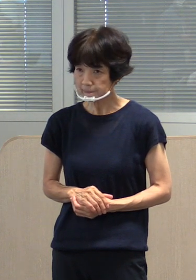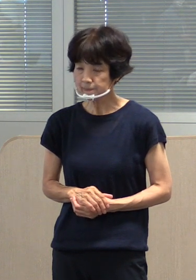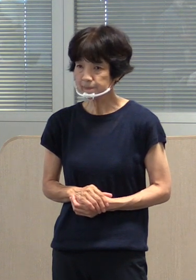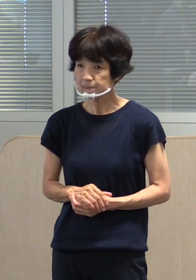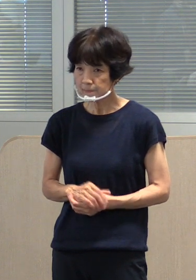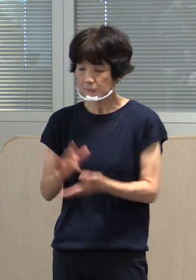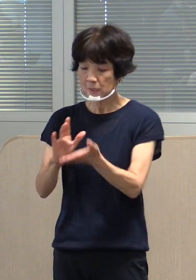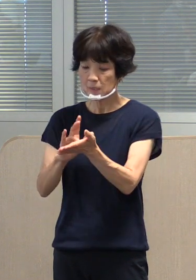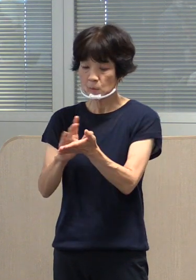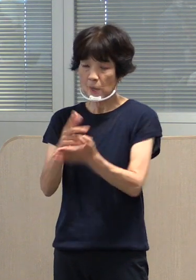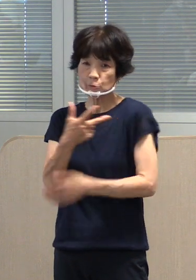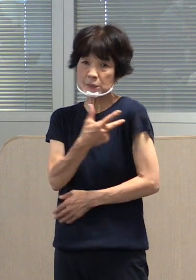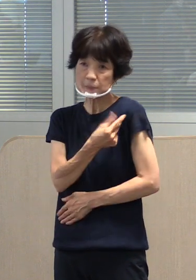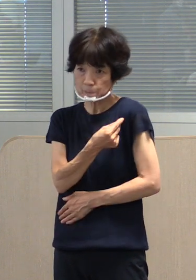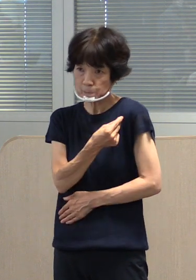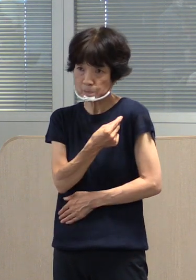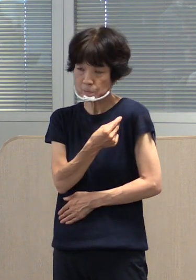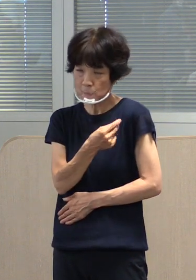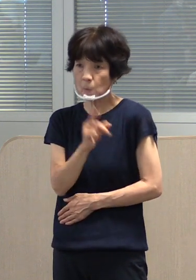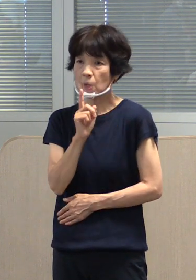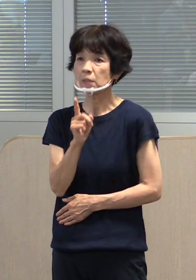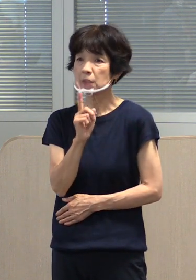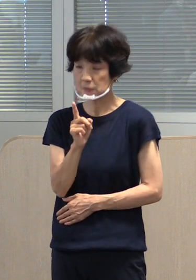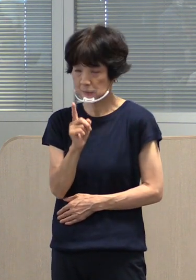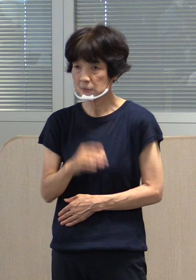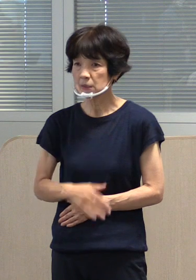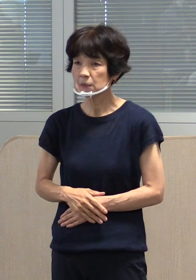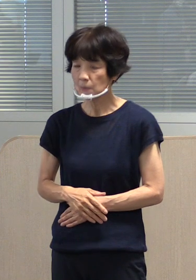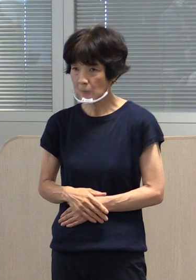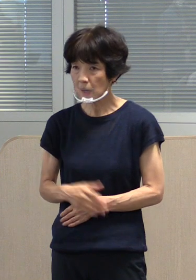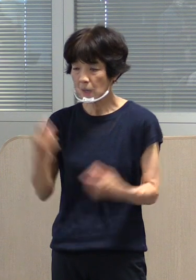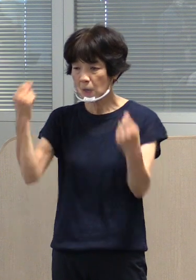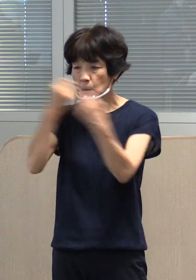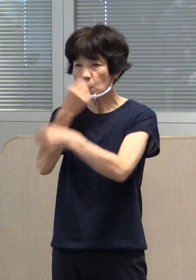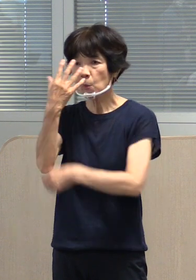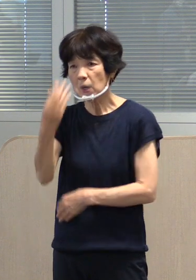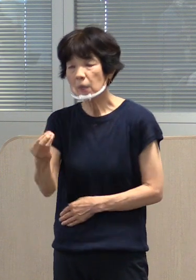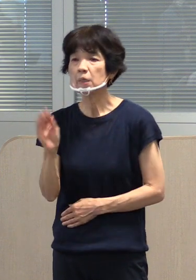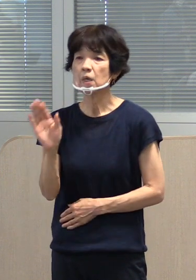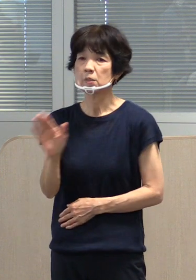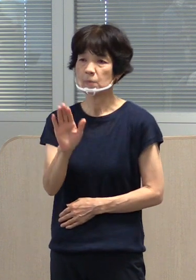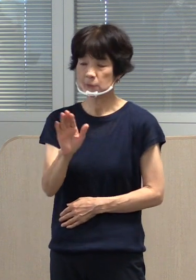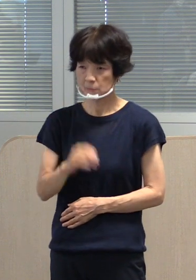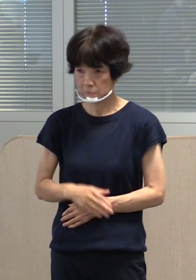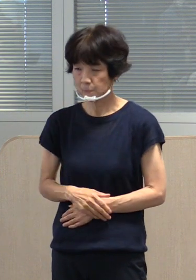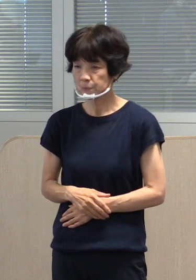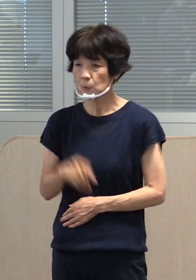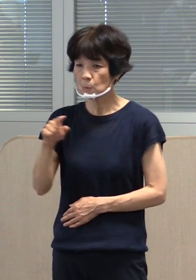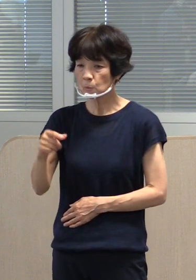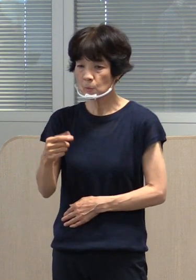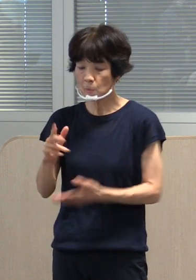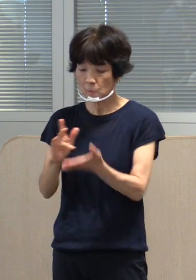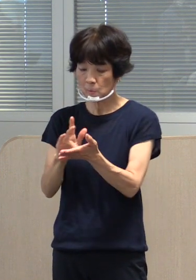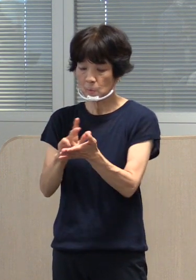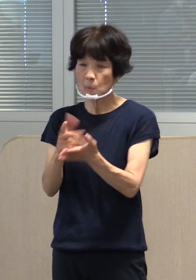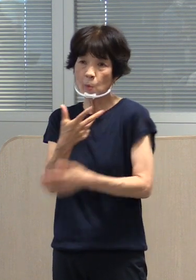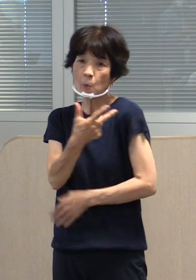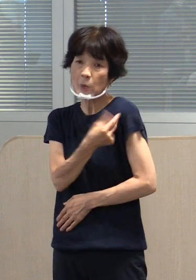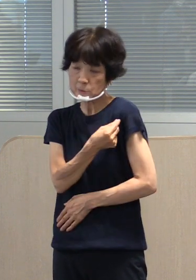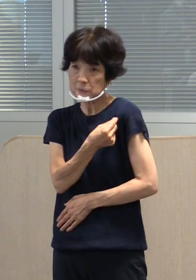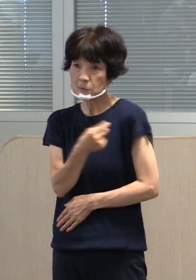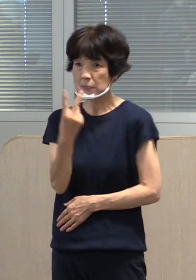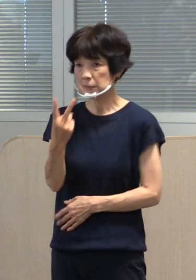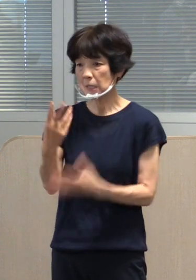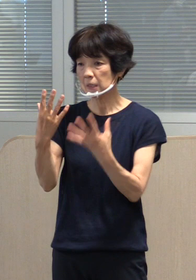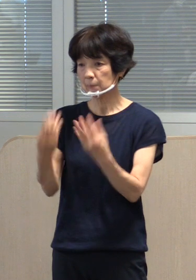ワクチンの接種でございますが、だいぶ誤解があります。このワクチン、2回接